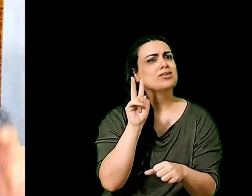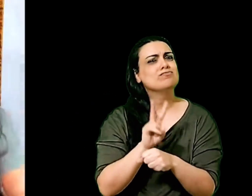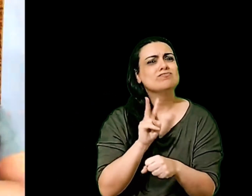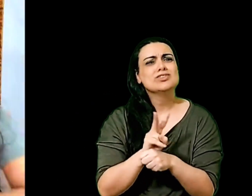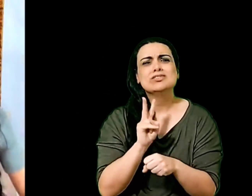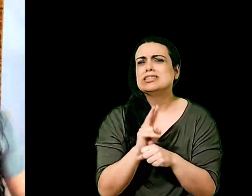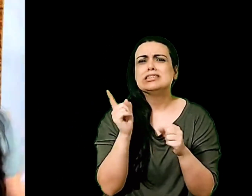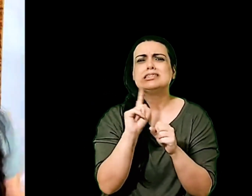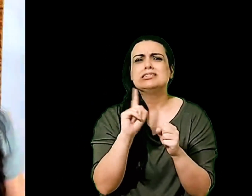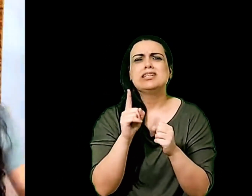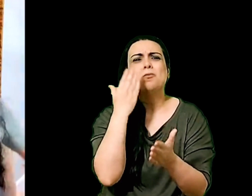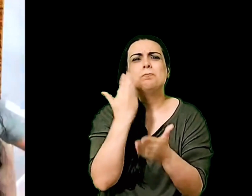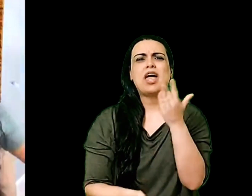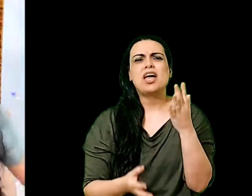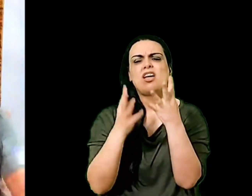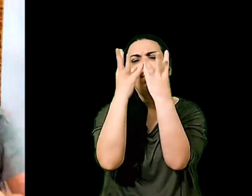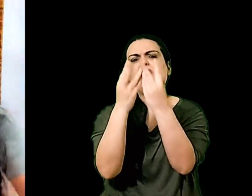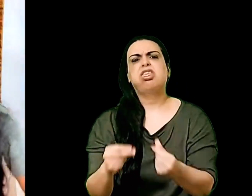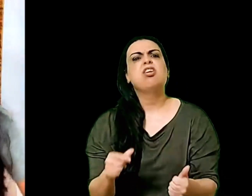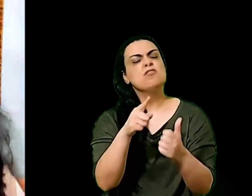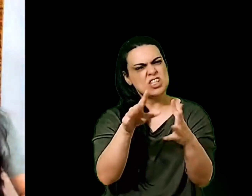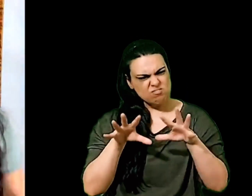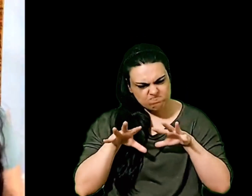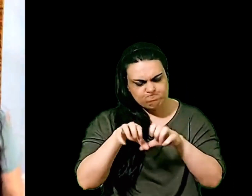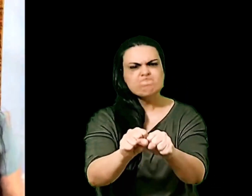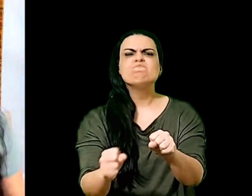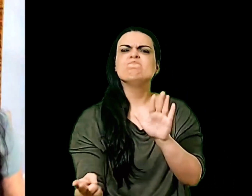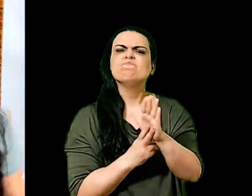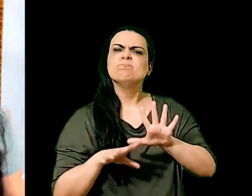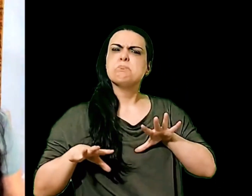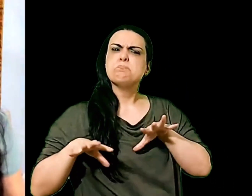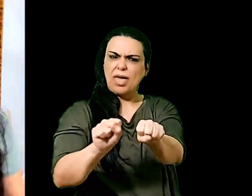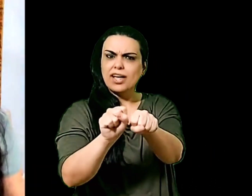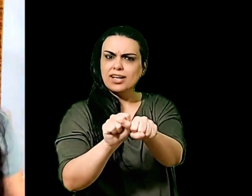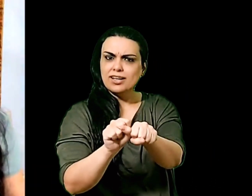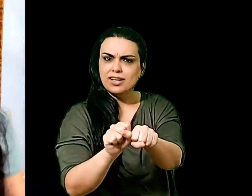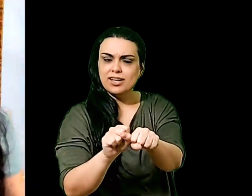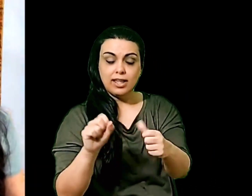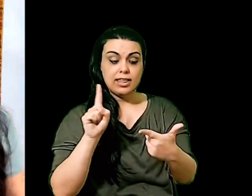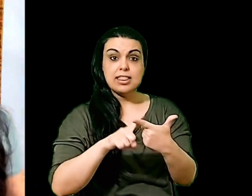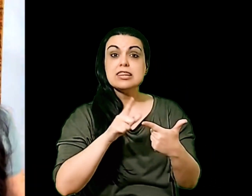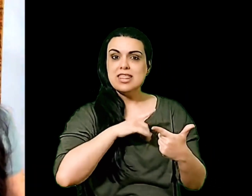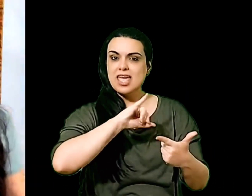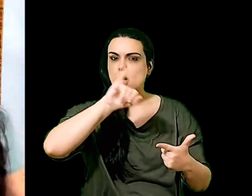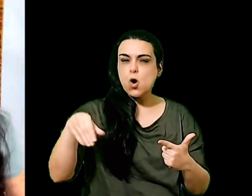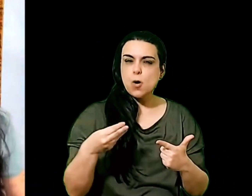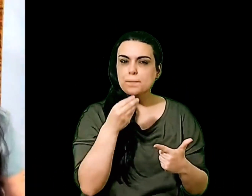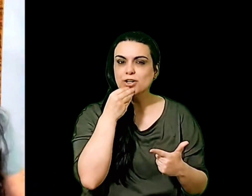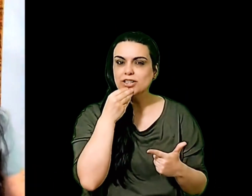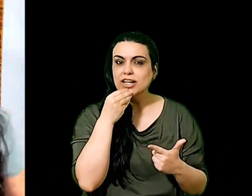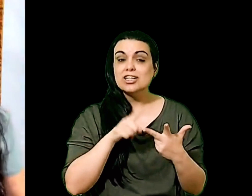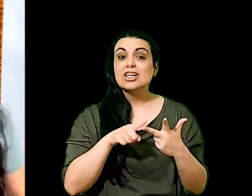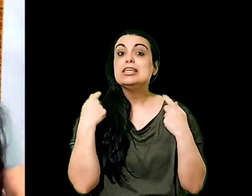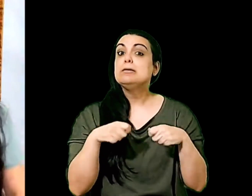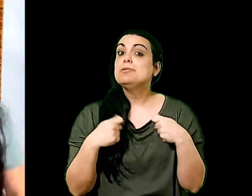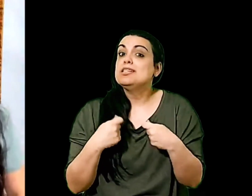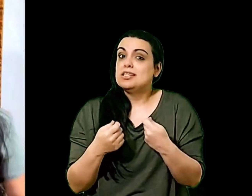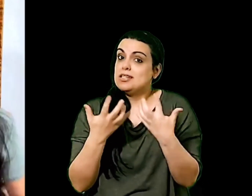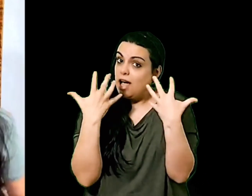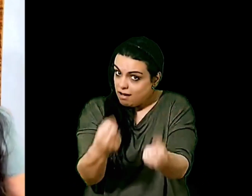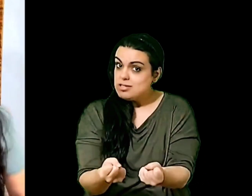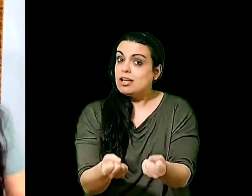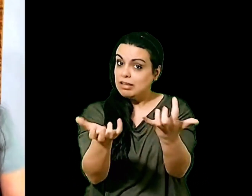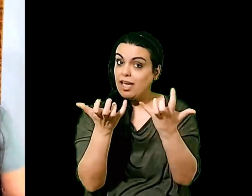você não vai deixar derreter. Você vai abraçar a oportunidade que Deus está te dando nesse tempo. Tem oportunidade e tem